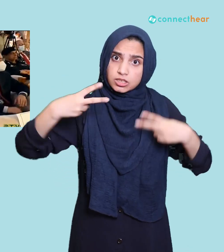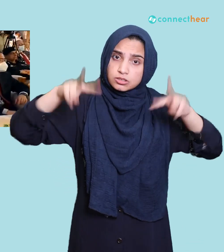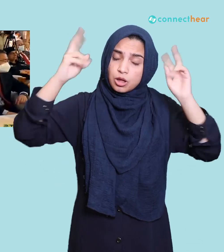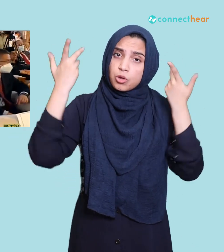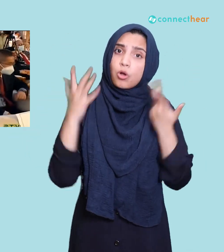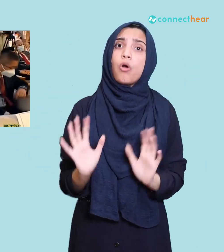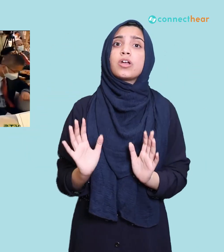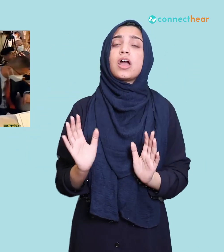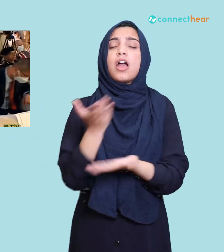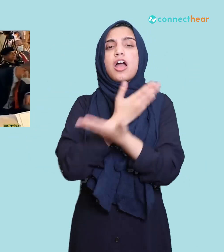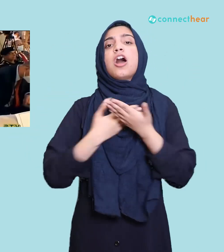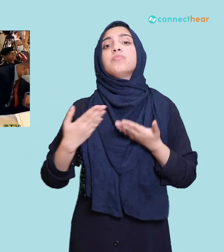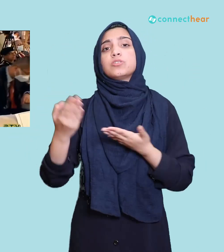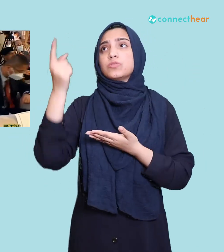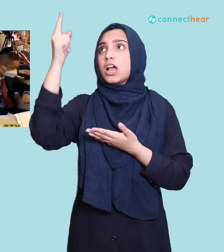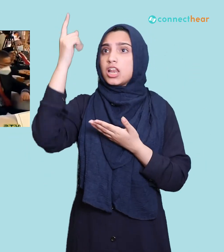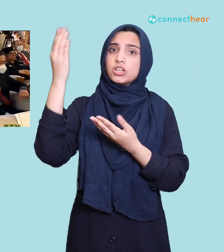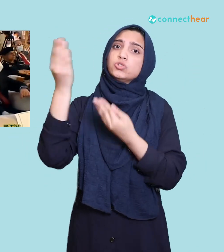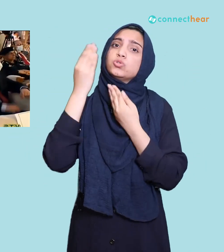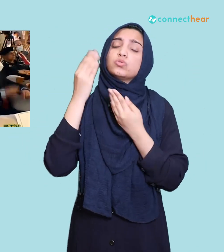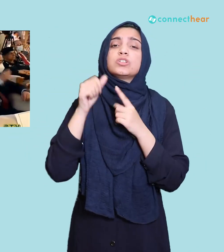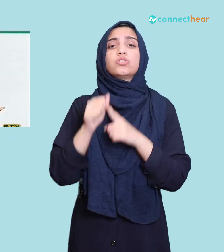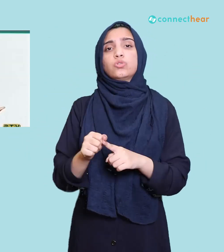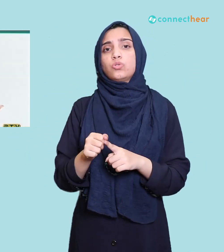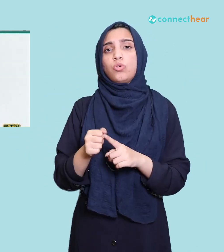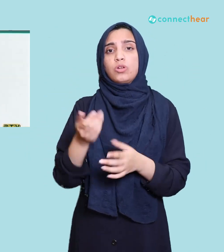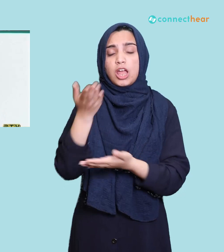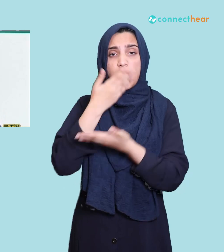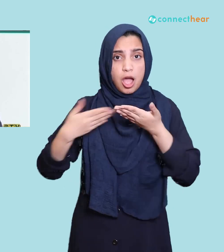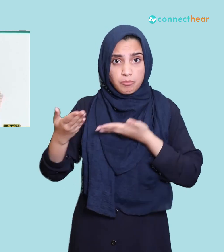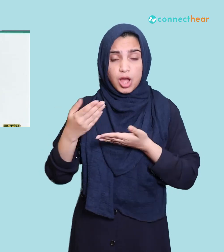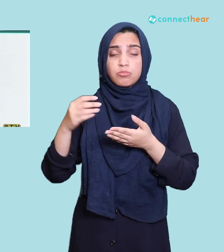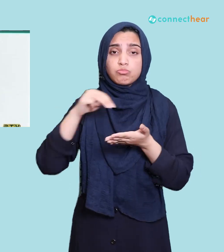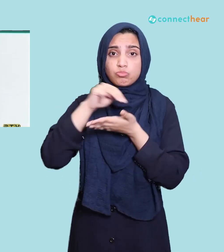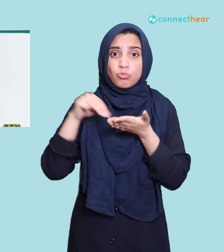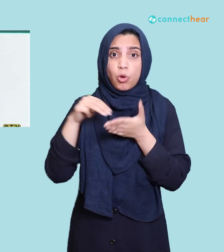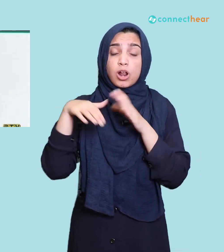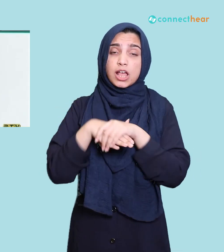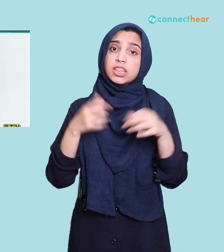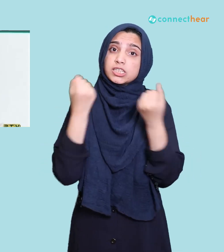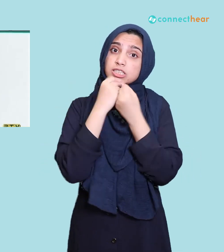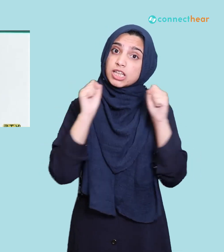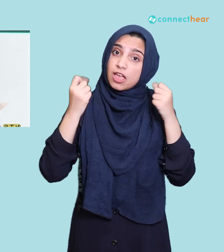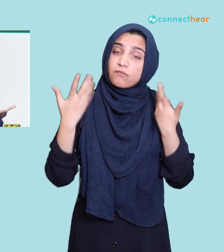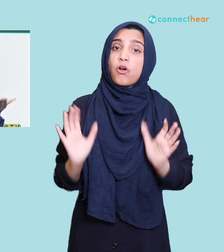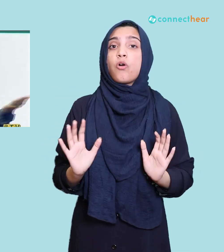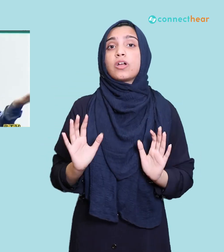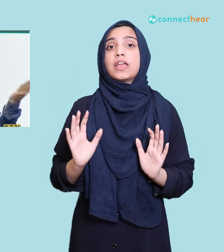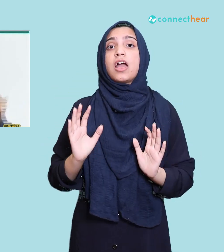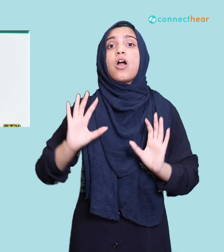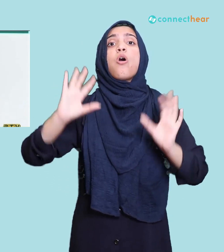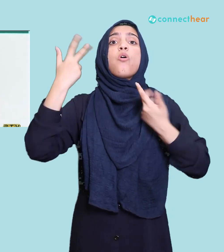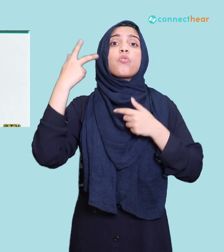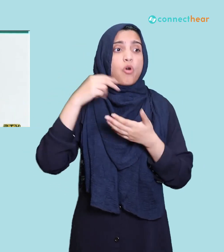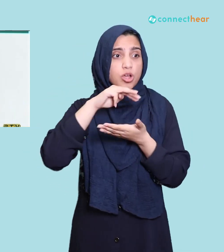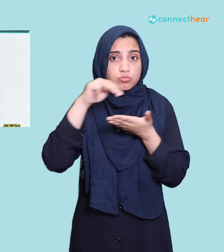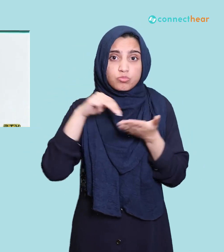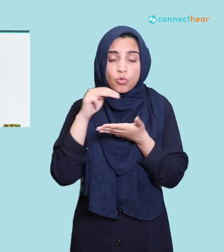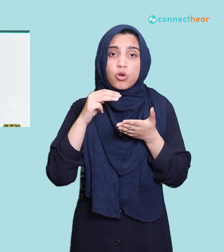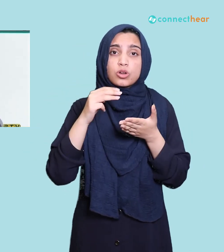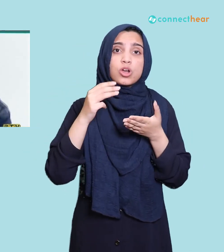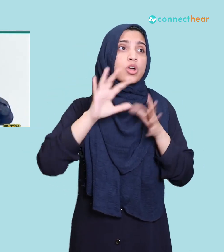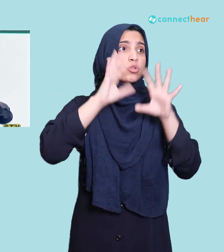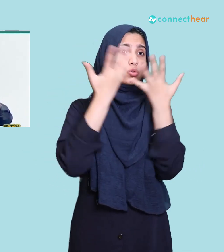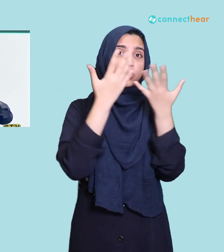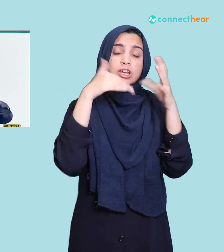ہاتھ اٹھا کے اللہ سے شکر ادا کرنا چاہیے کہ ہمارے ملک کو جس طرح ہم نکلیں کرونا سے، شاید ہی دنیا میں 3-4 ملک ہیں